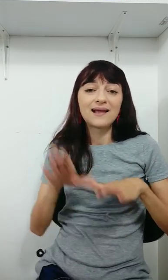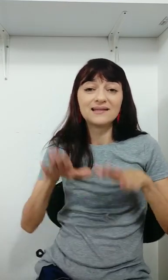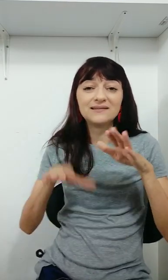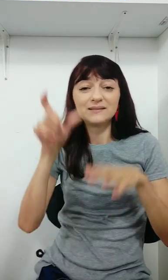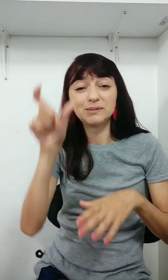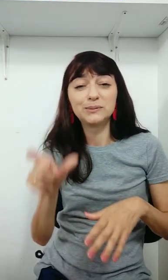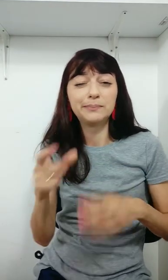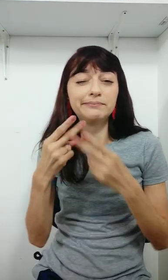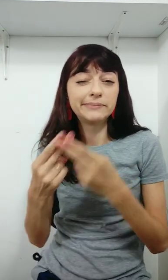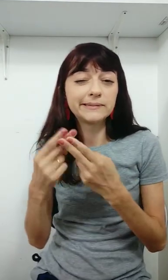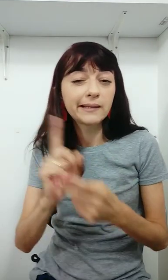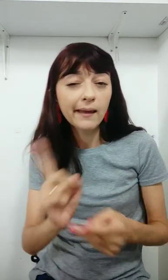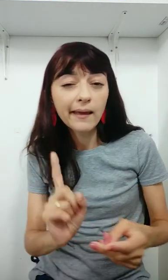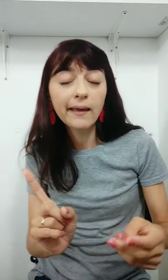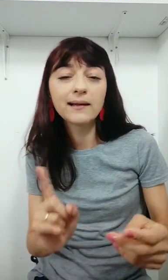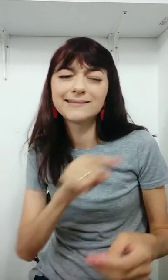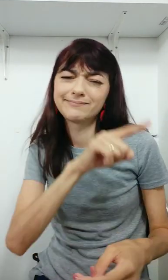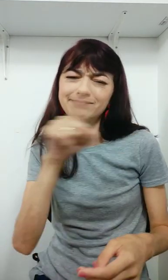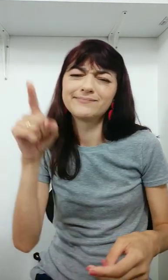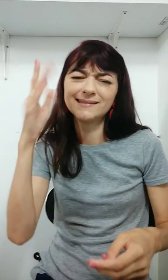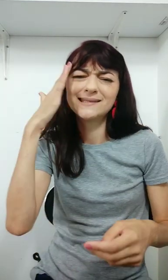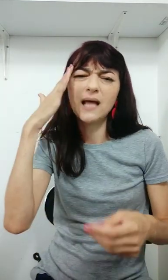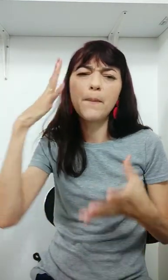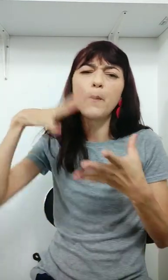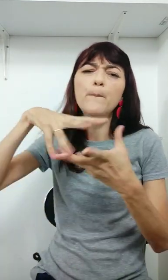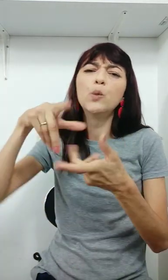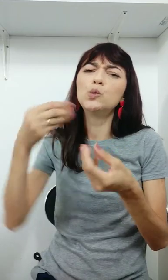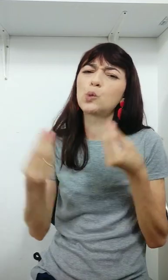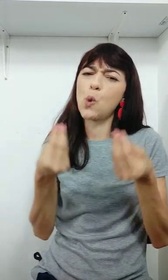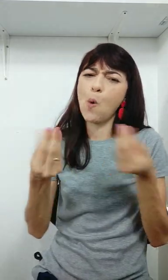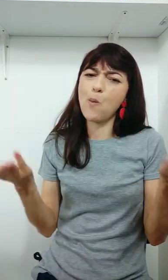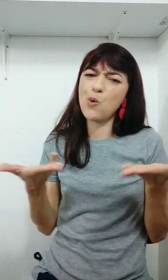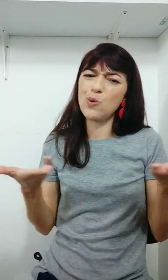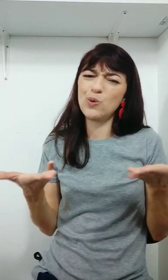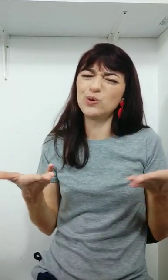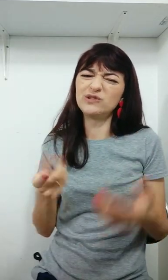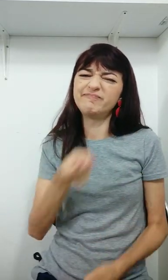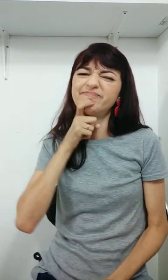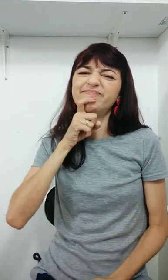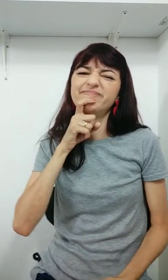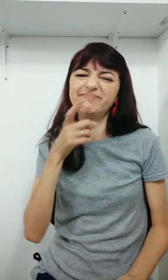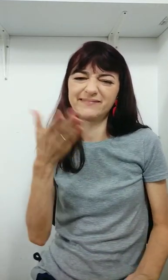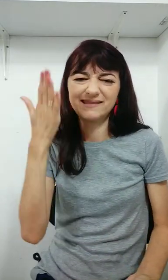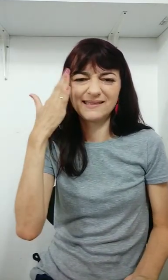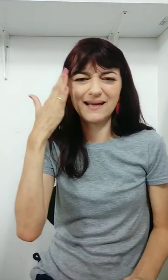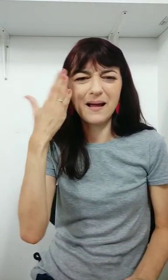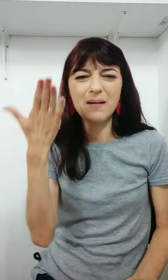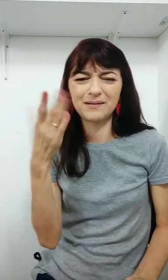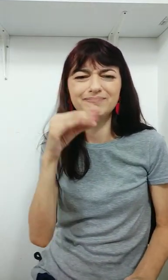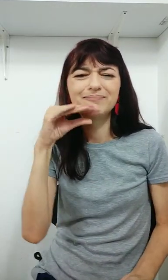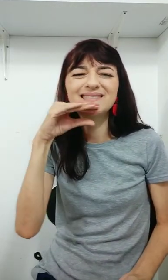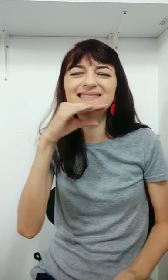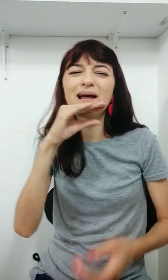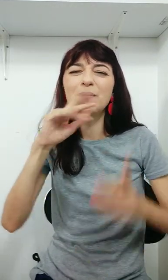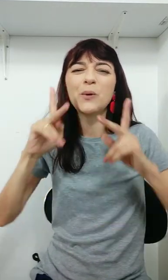eles visitam. Às vezes as pessoas não têm muita paciência em ter contato com o surdo, né? Ainda mais nesse mundo de hoje, que às